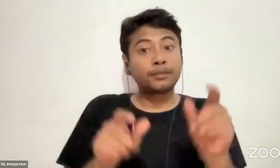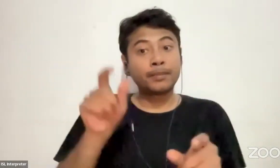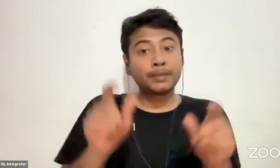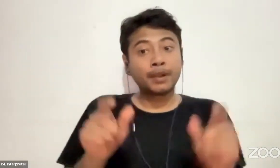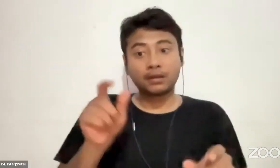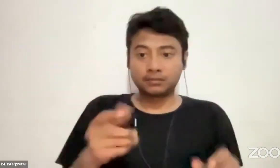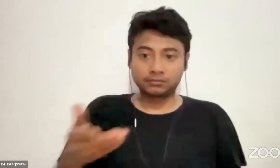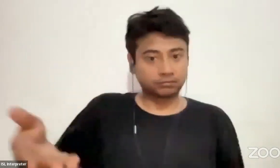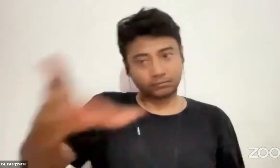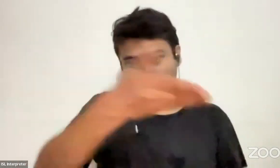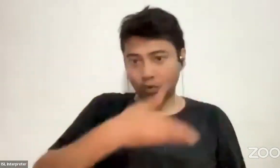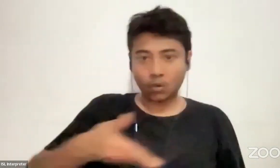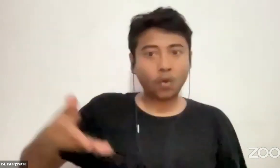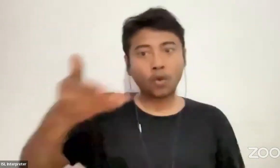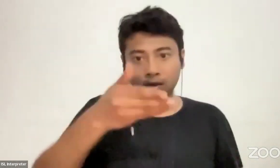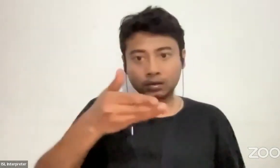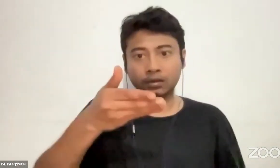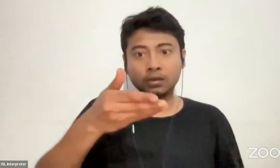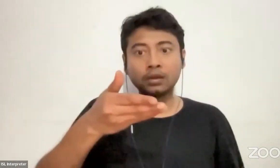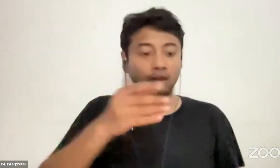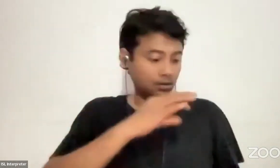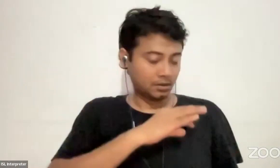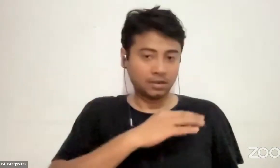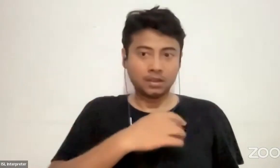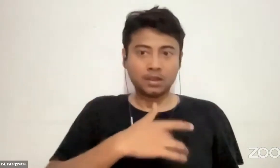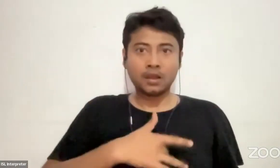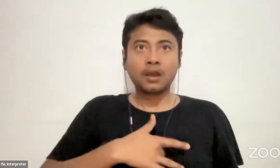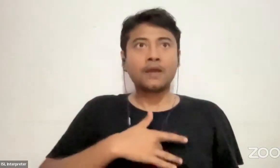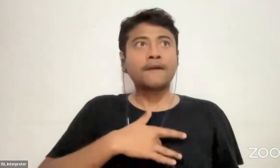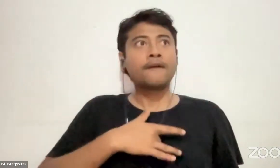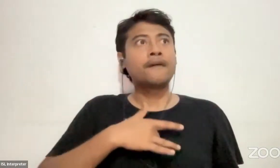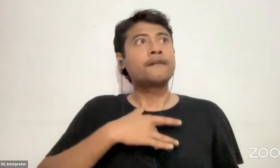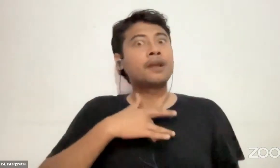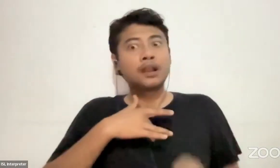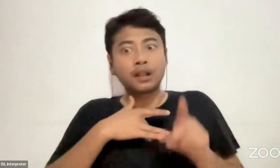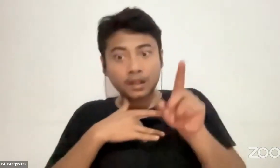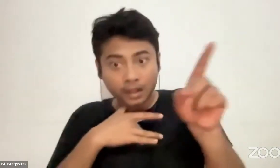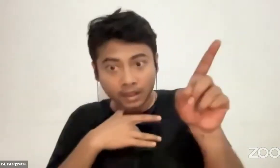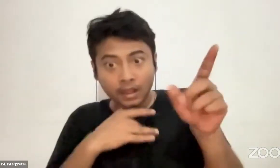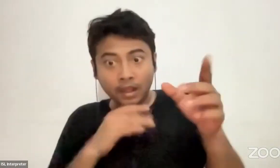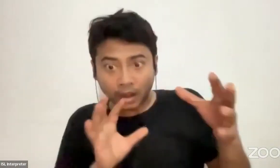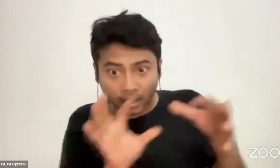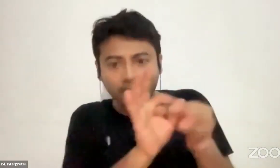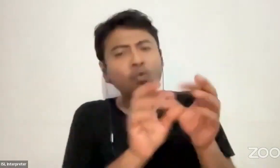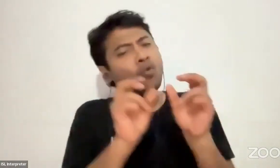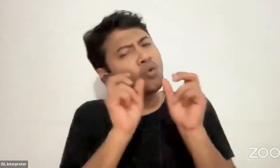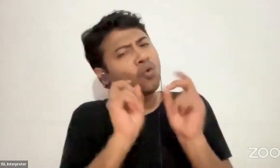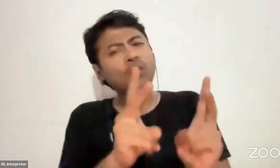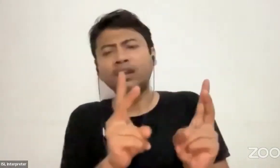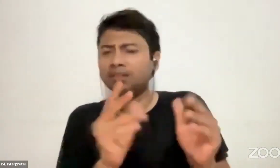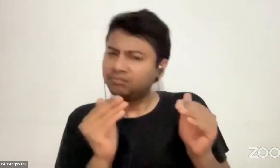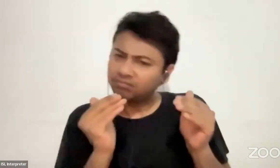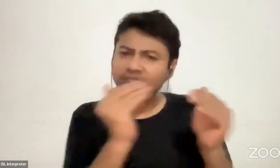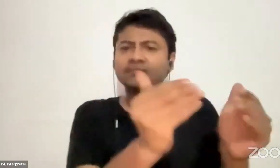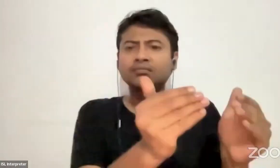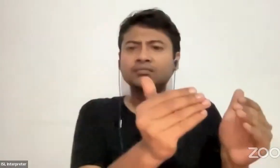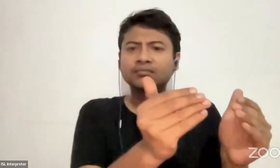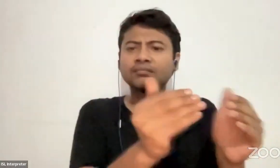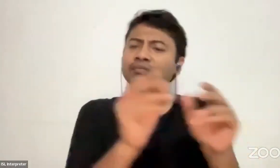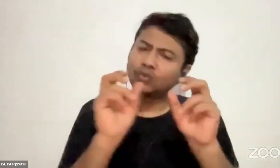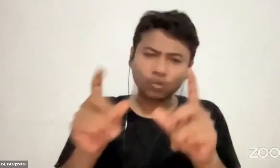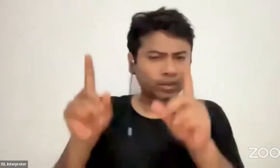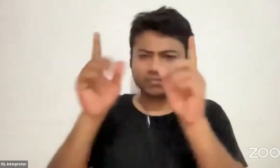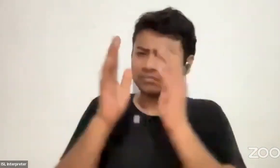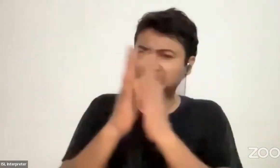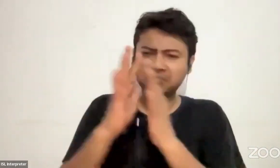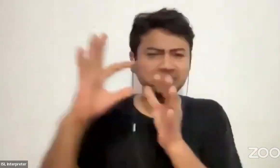में उसकी श्रद्धा स्थित हो रही है तो उसकी श्रद्धा स्थित होने में कम से कम वो भगवान को नहीं किसी देवता को तो मान रहा है कि हाँ